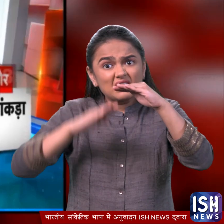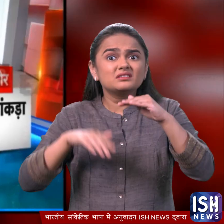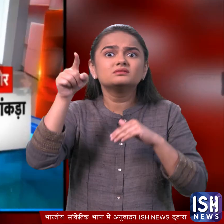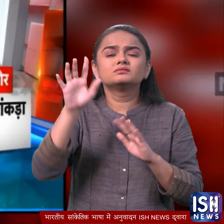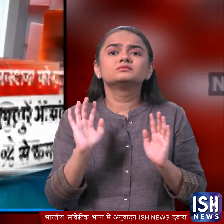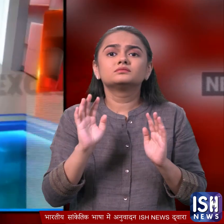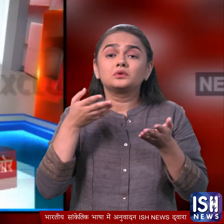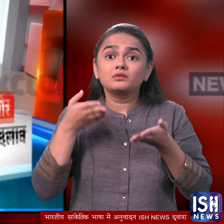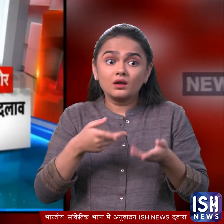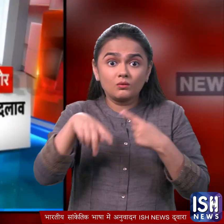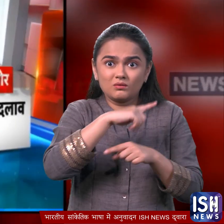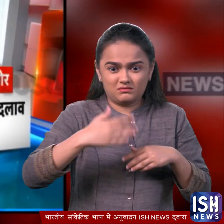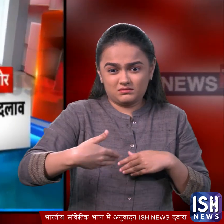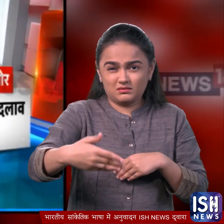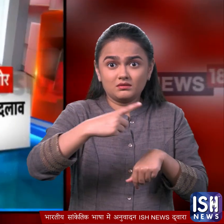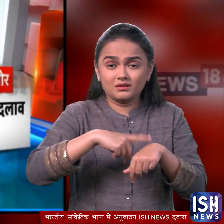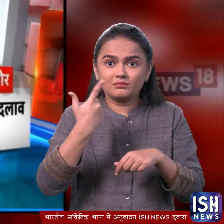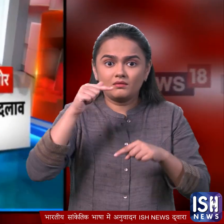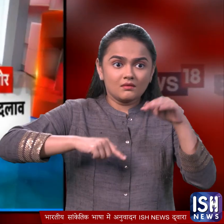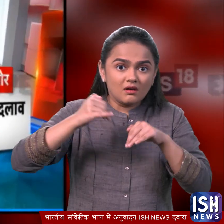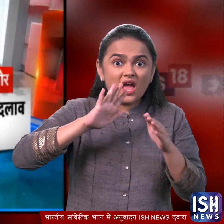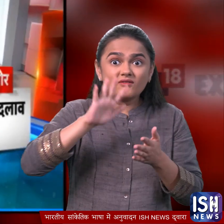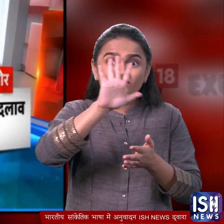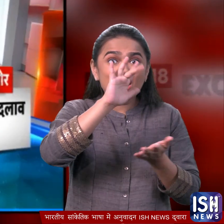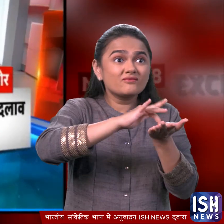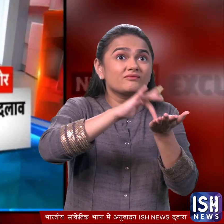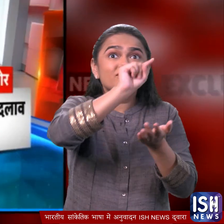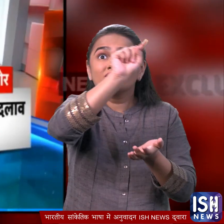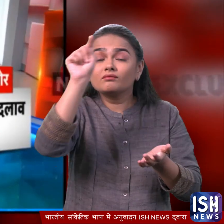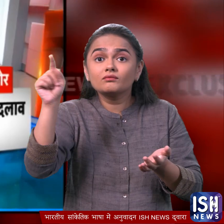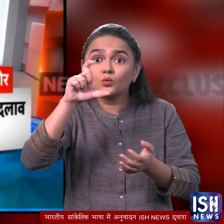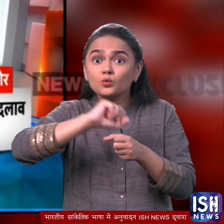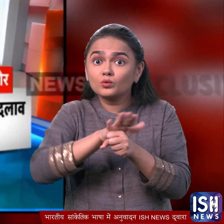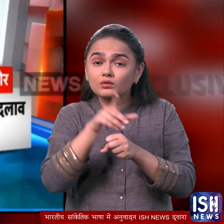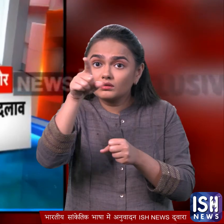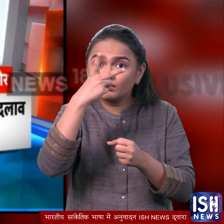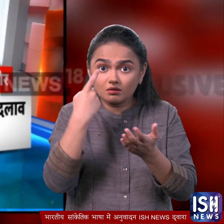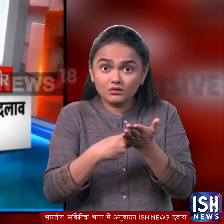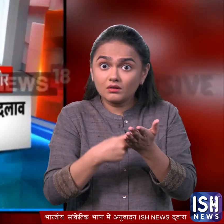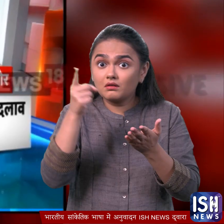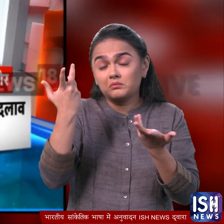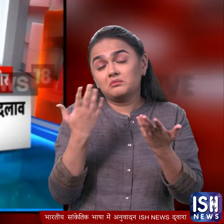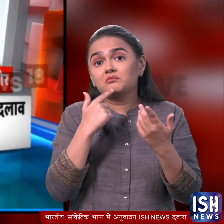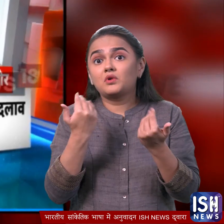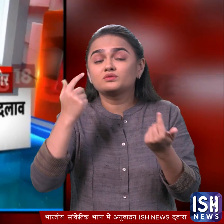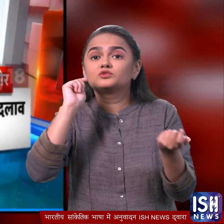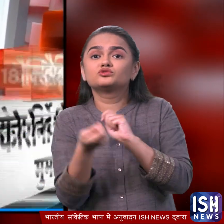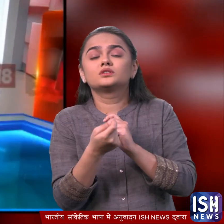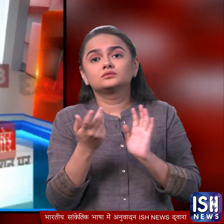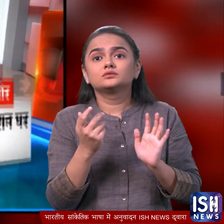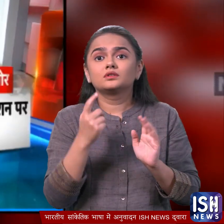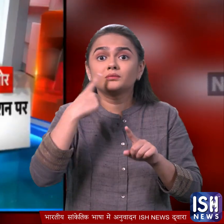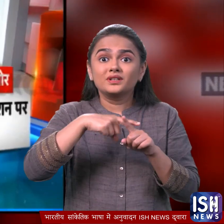है। माना जा रहा है कि आने वाले समय में चुनाव आयोग इन 5 राज्यों में कोरोना से जुड़े दिशा निर्देश में बदलाव भी कर सकता